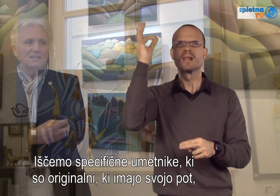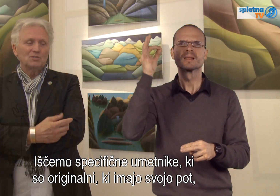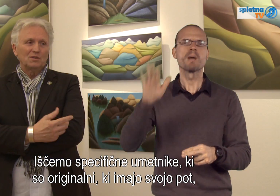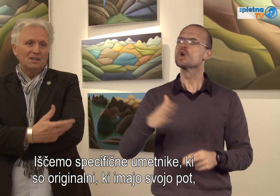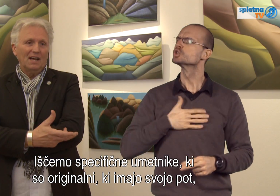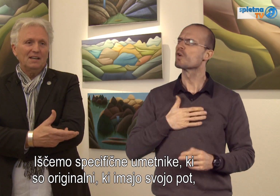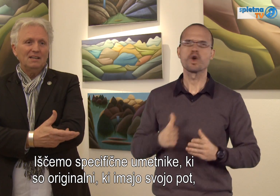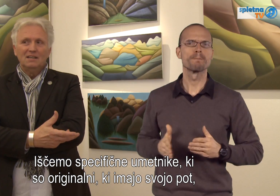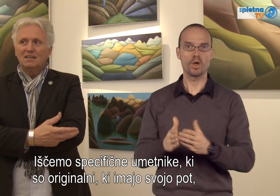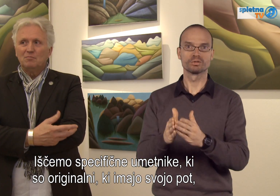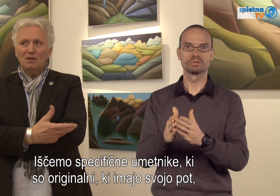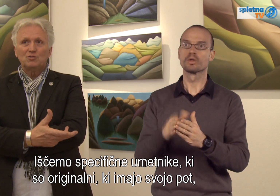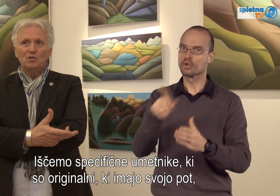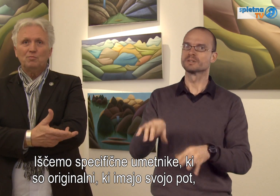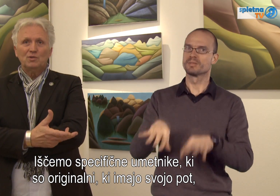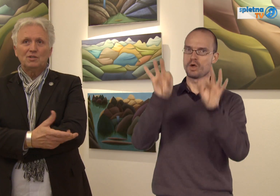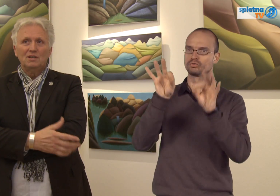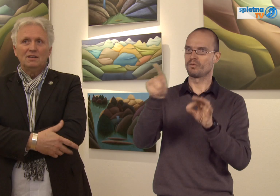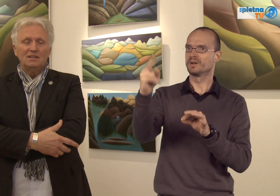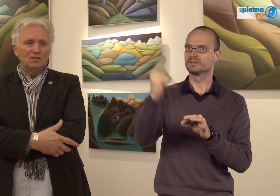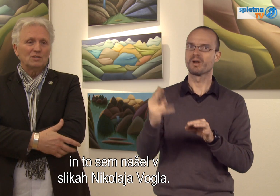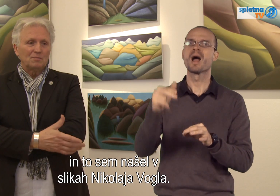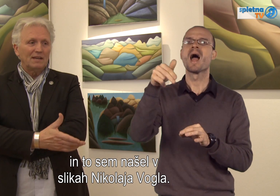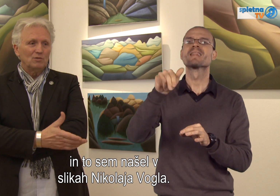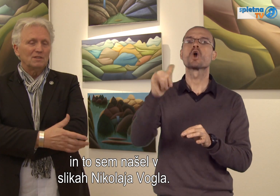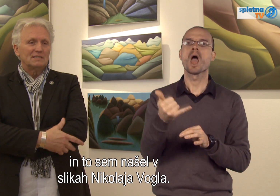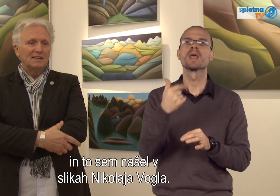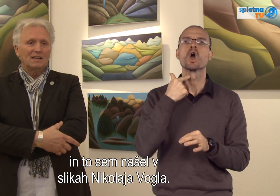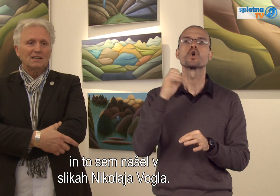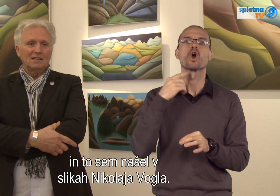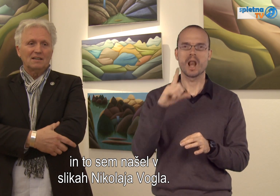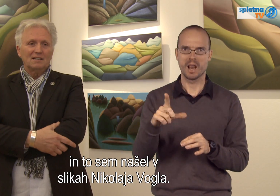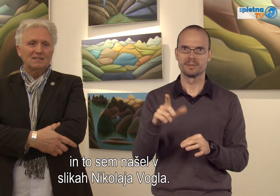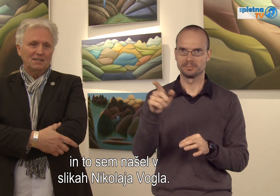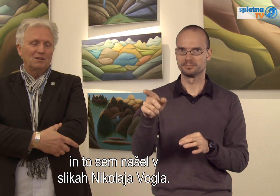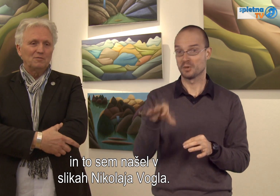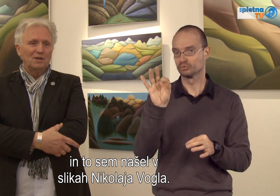so originalni, ki imajo svojo pot, in to sem našel v slikah Nikolaja Vogla.